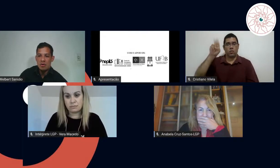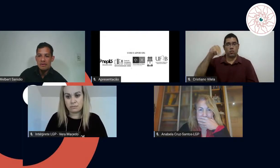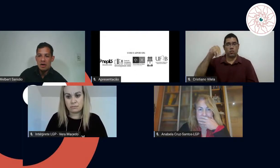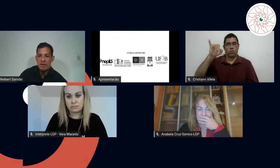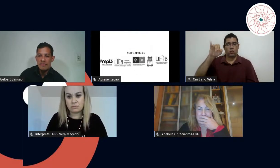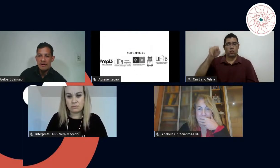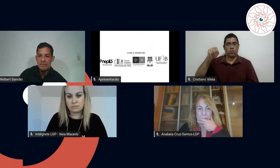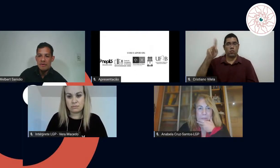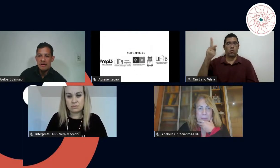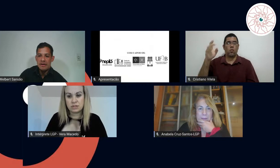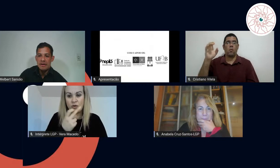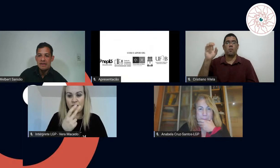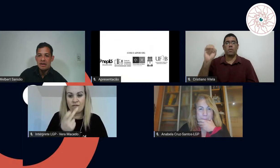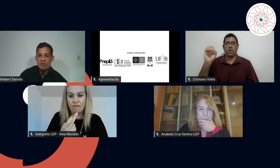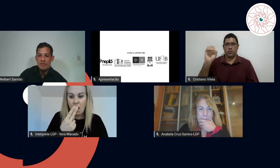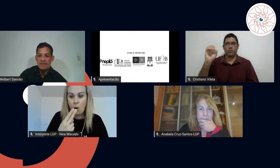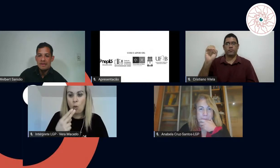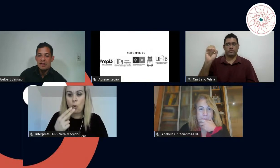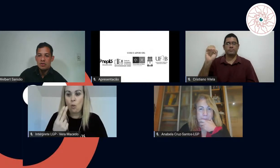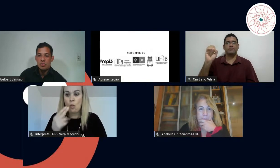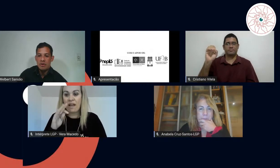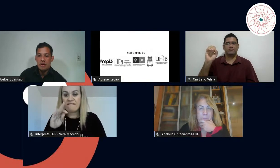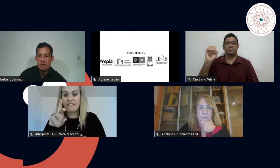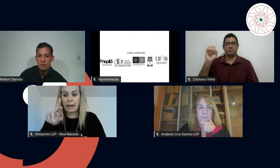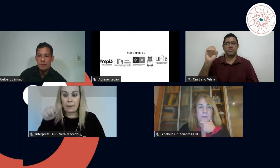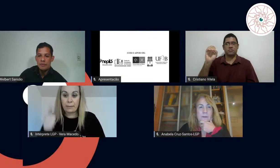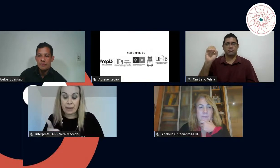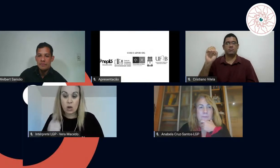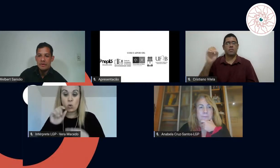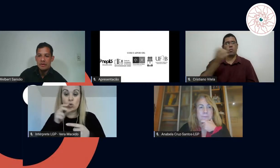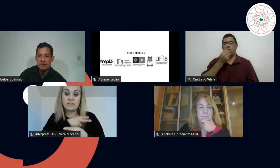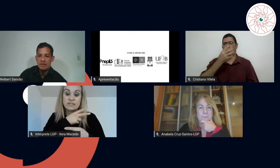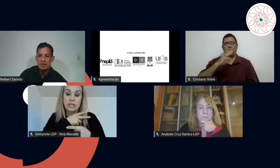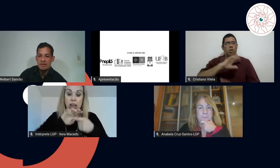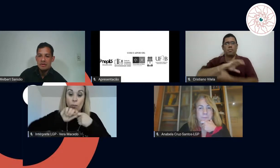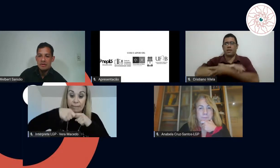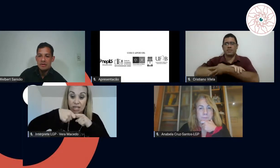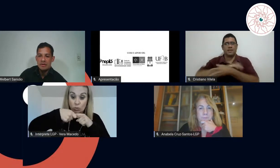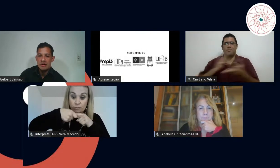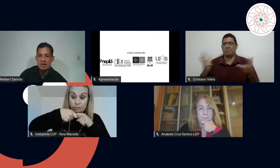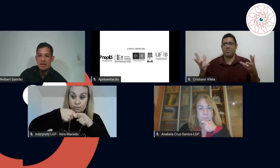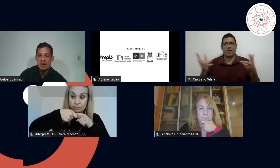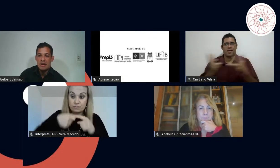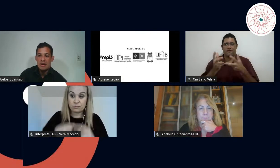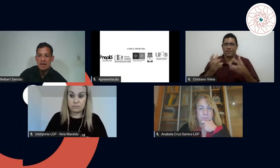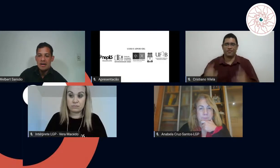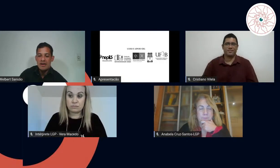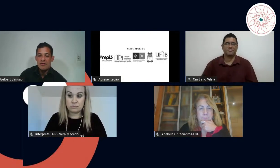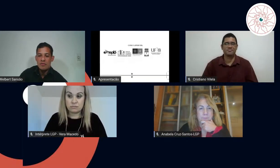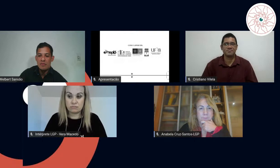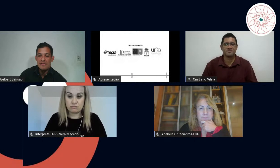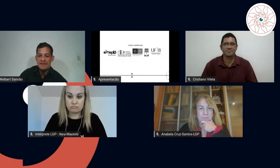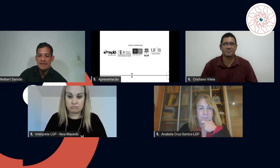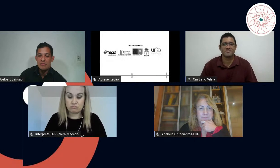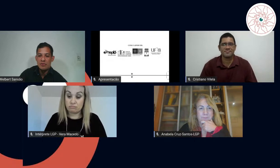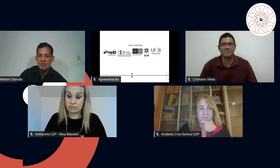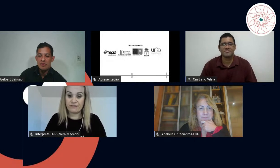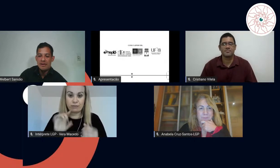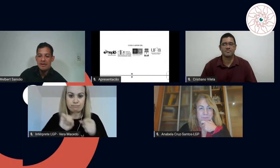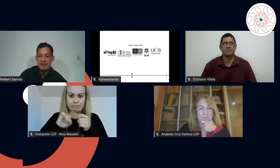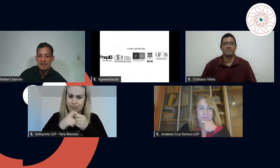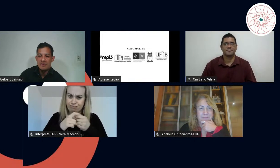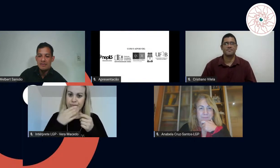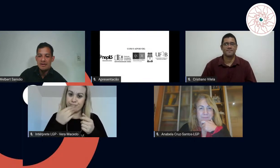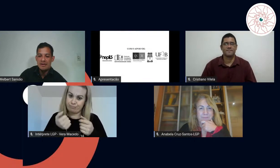OFAL, da UFRB, da Universidade do Minho. Eh, eh, foi uma parceria